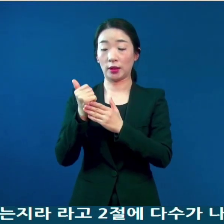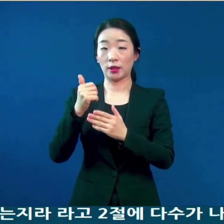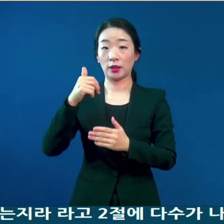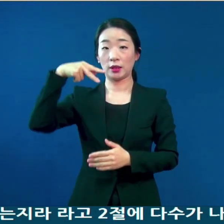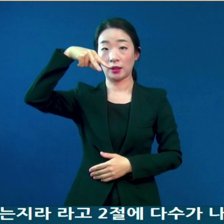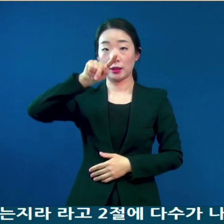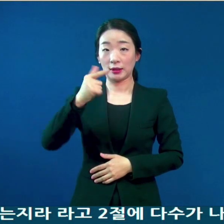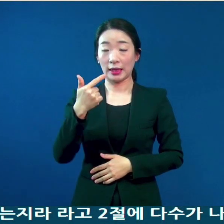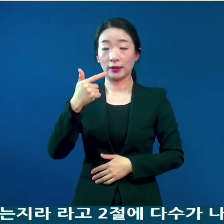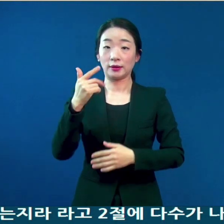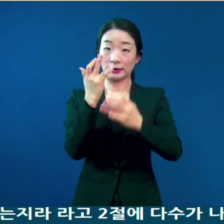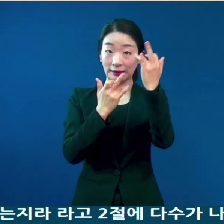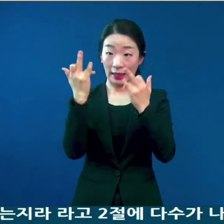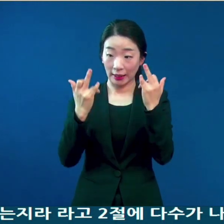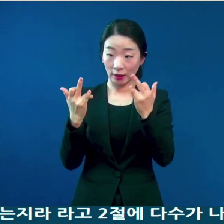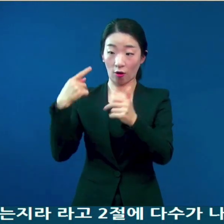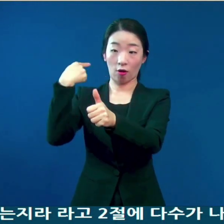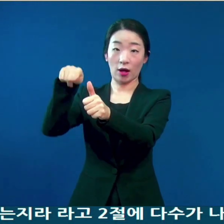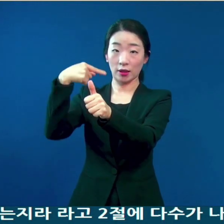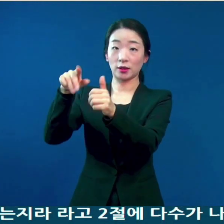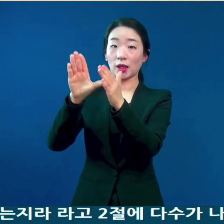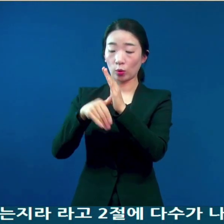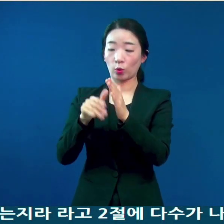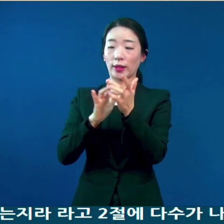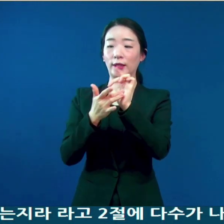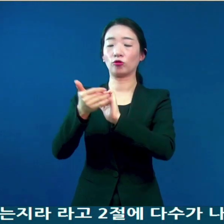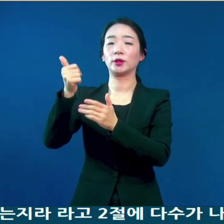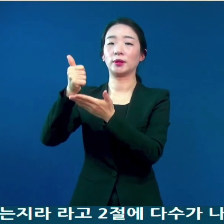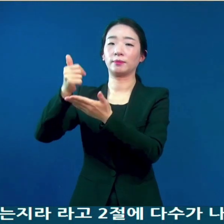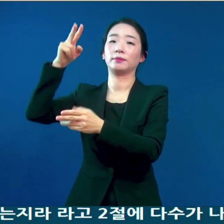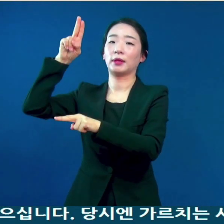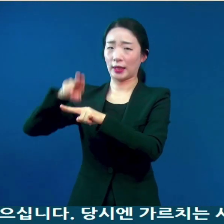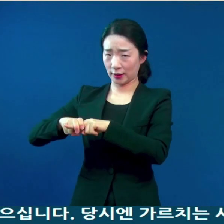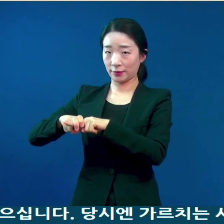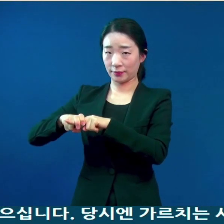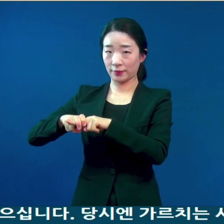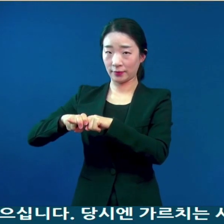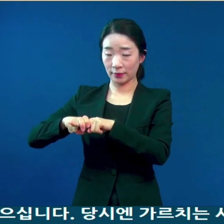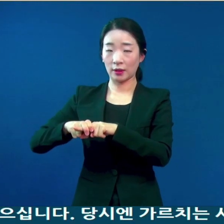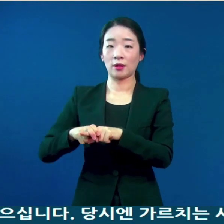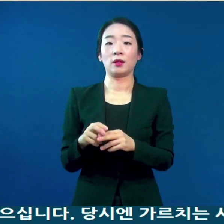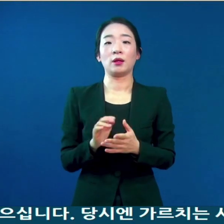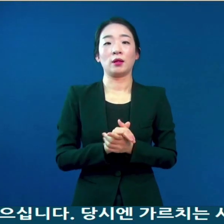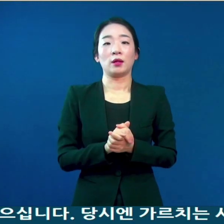서 있었다, 이렇게 기록이 되어 있죠. 예수님이 가르침을 주시는